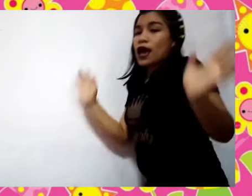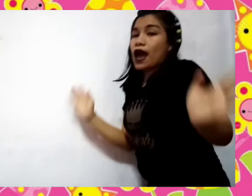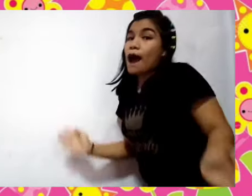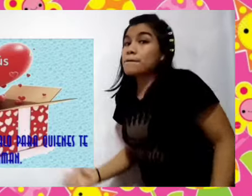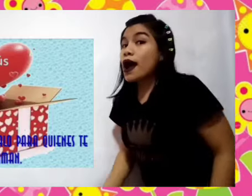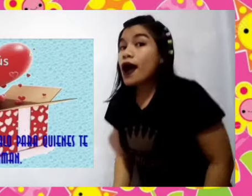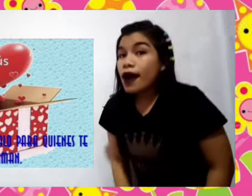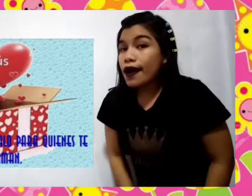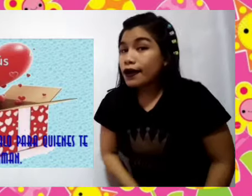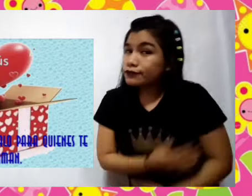te aman.